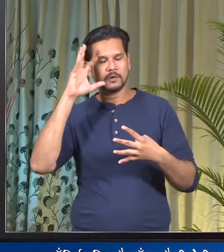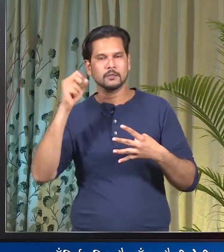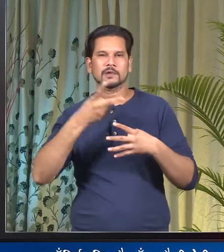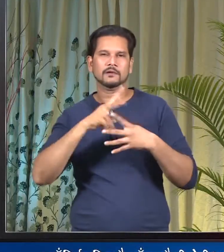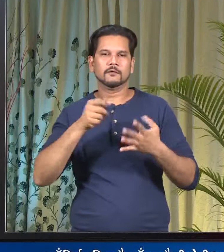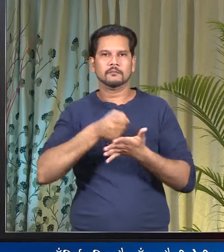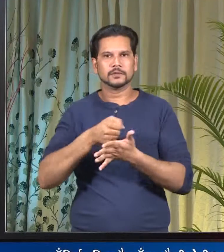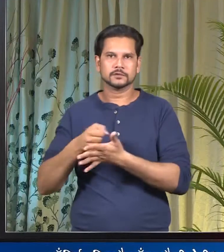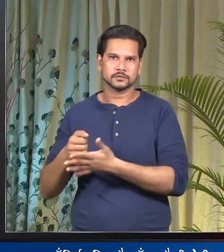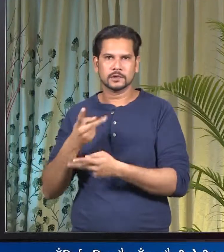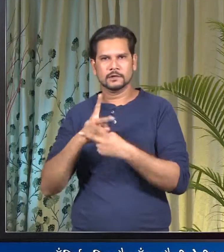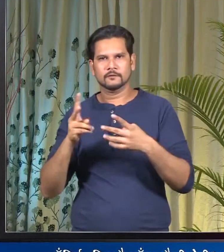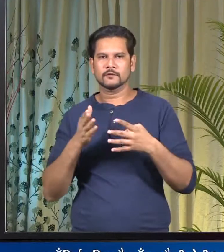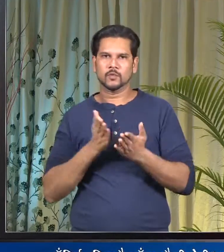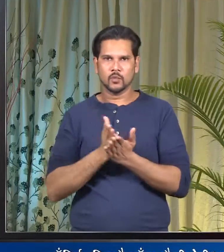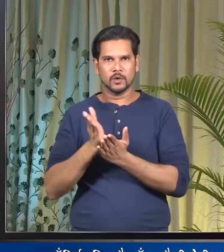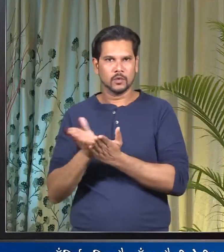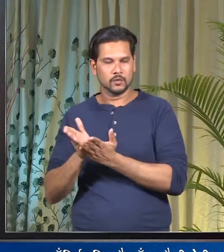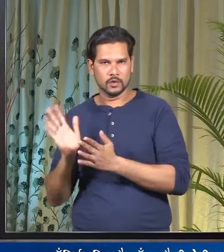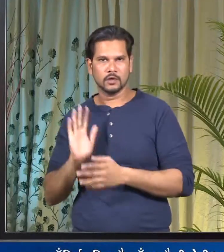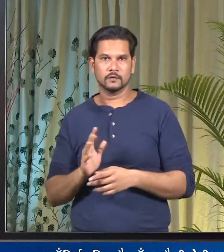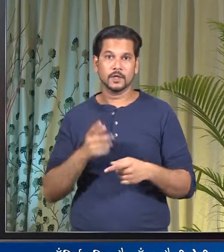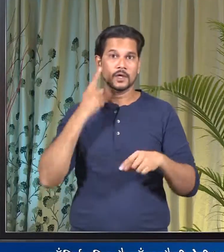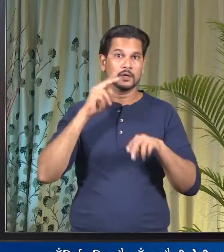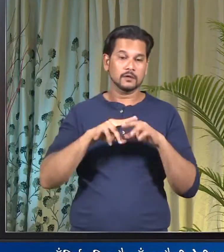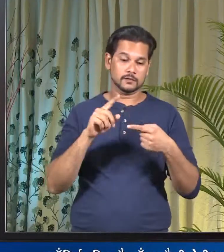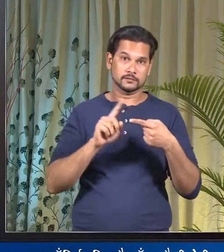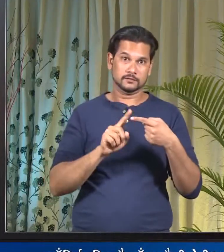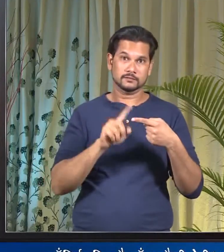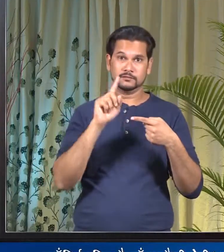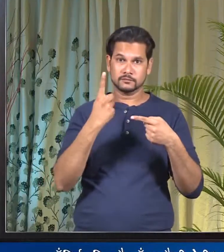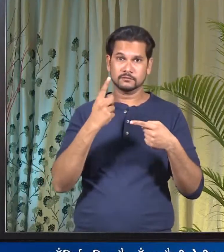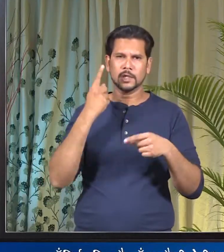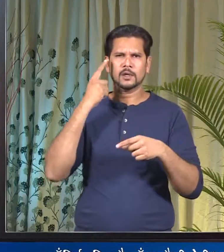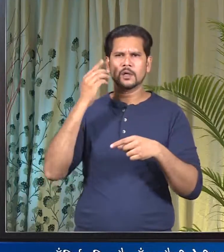जहां सिर्फ परीचे ही है वहाँ याद कैसी होगी?